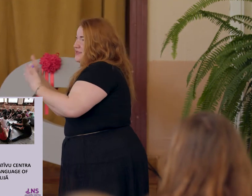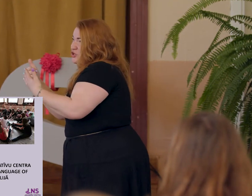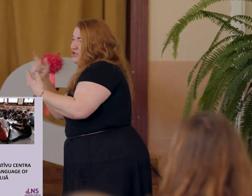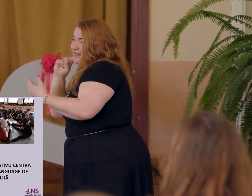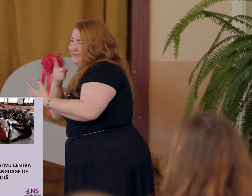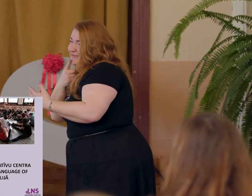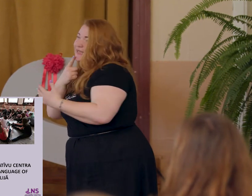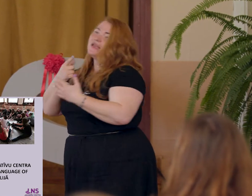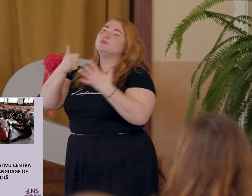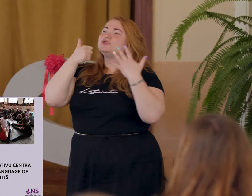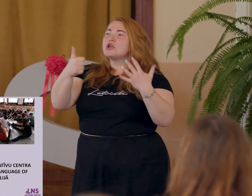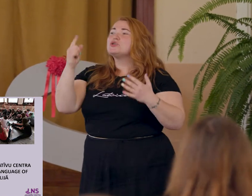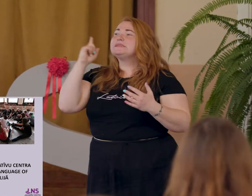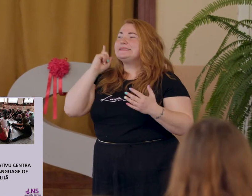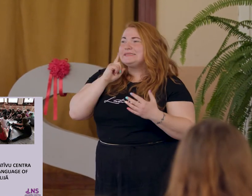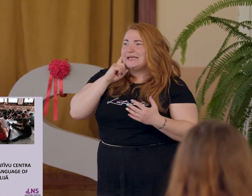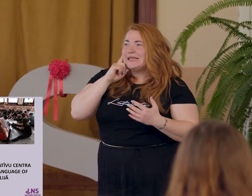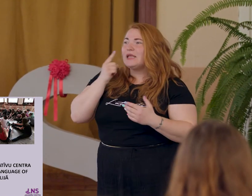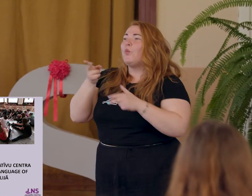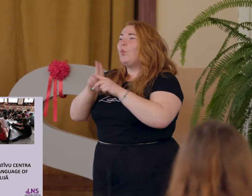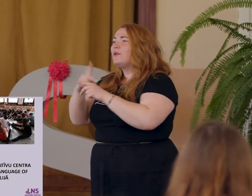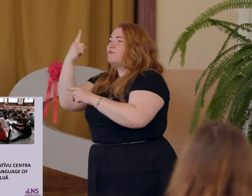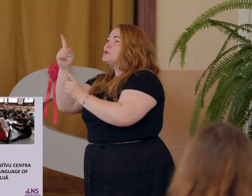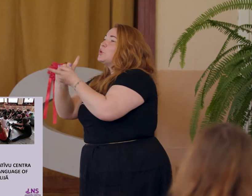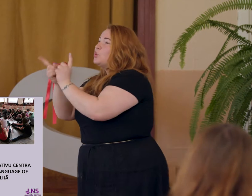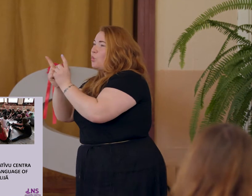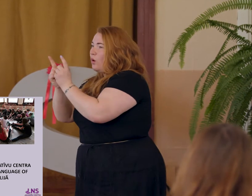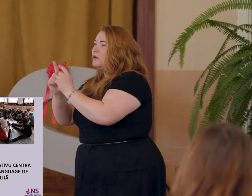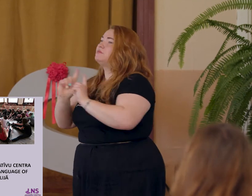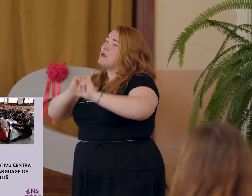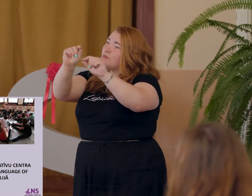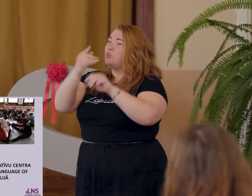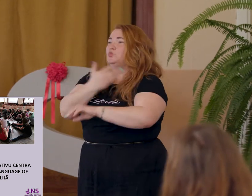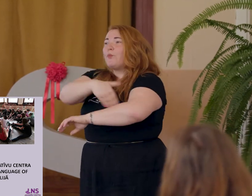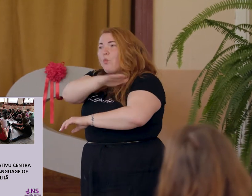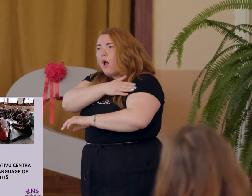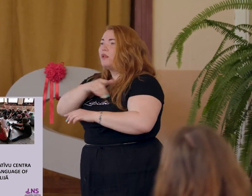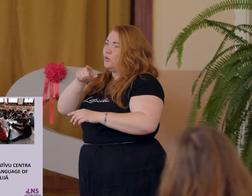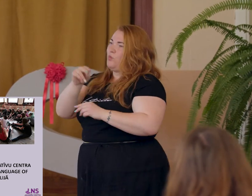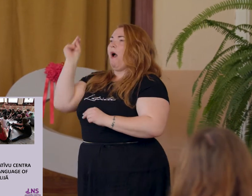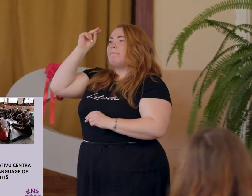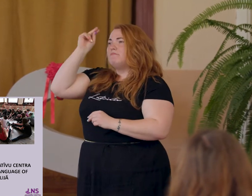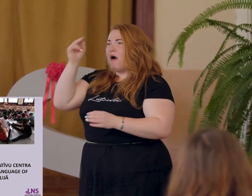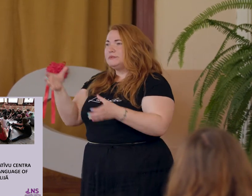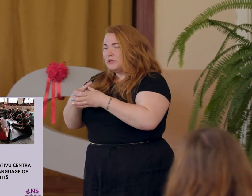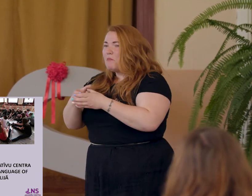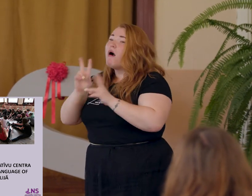Latvijas nedzirdīgie seši jaunieši un arī seši dzirdīgie, un arī viens tulks ir aizbraucis uz Poliju, un tur